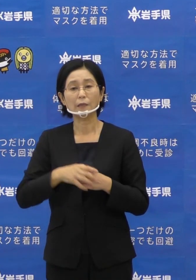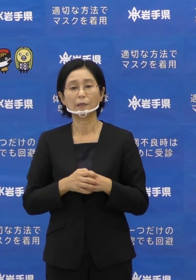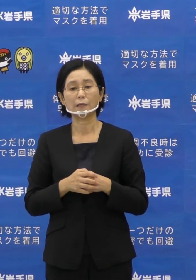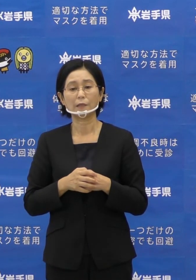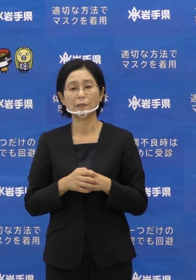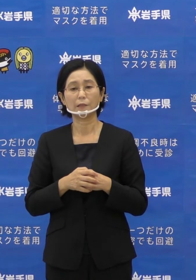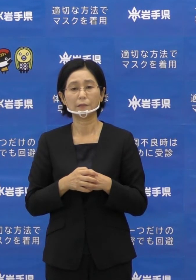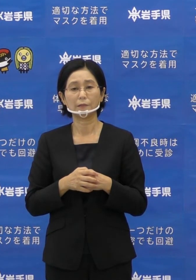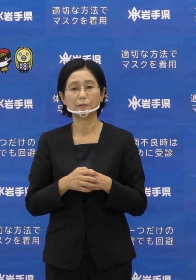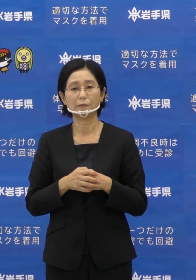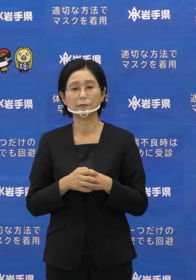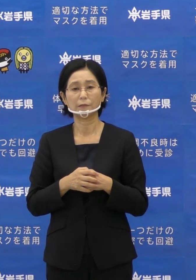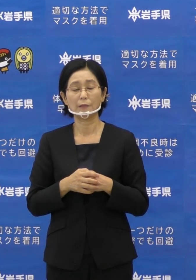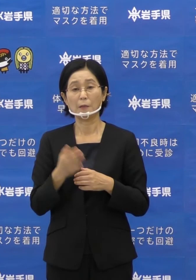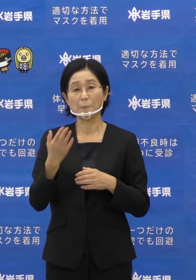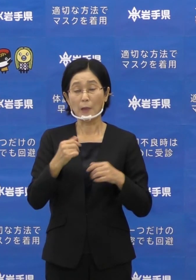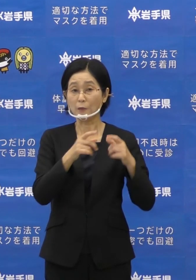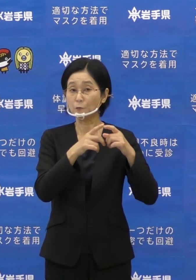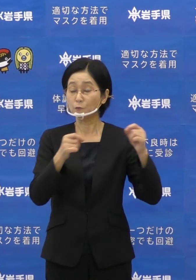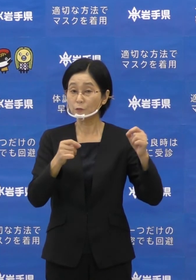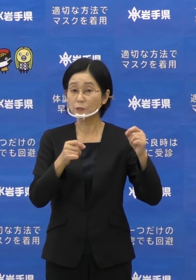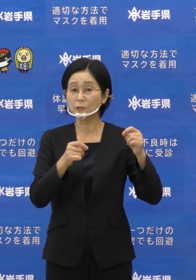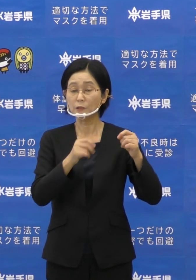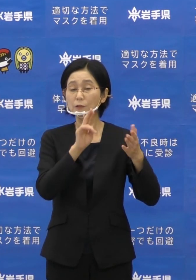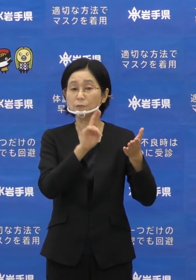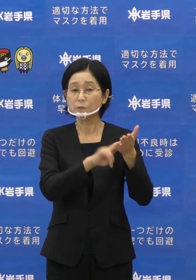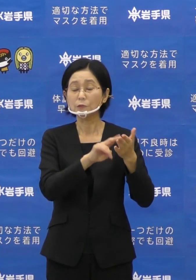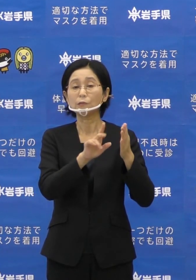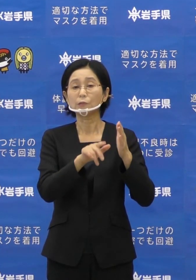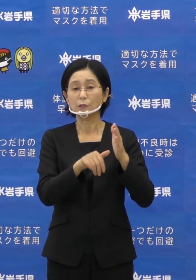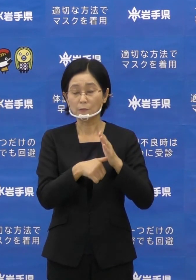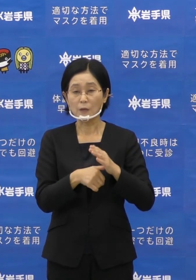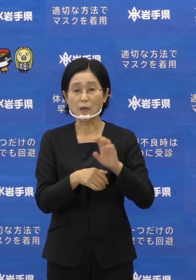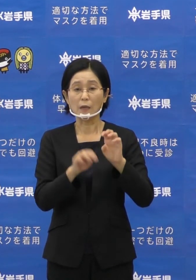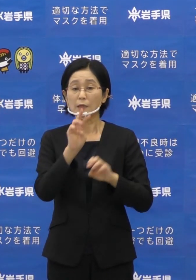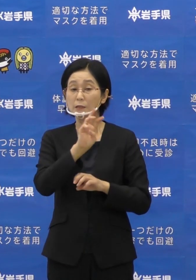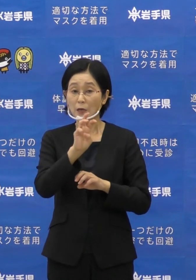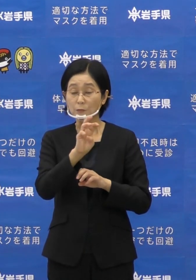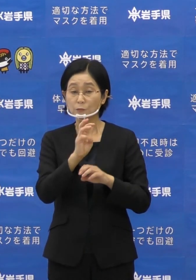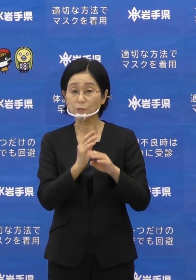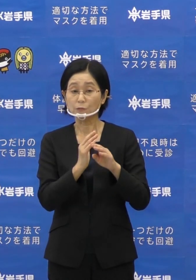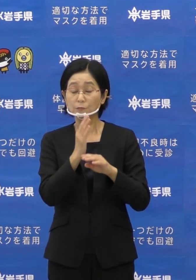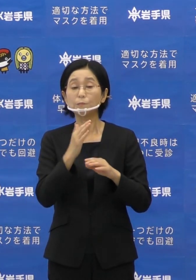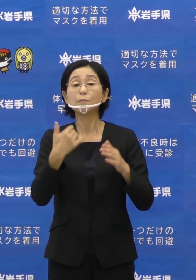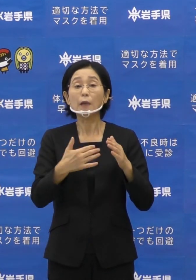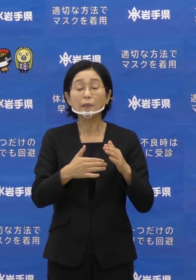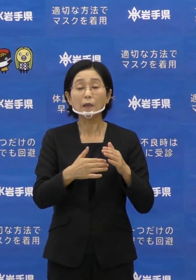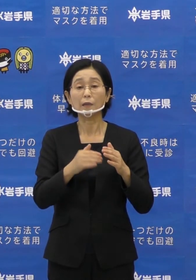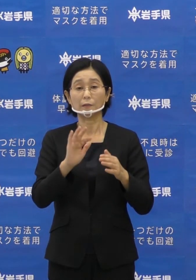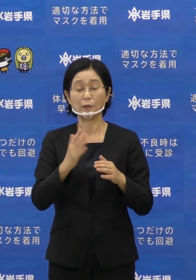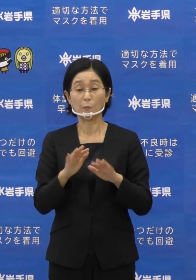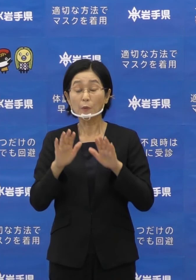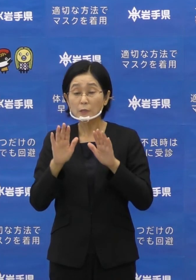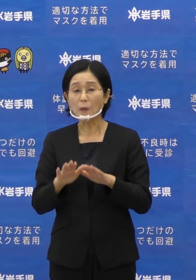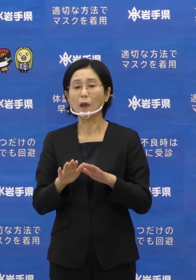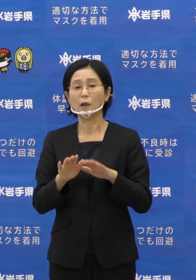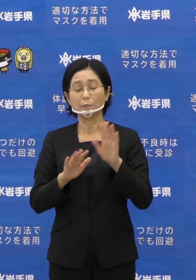国が決めたとき30に満たなかった5つの県がすでに30を超えているという非常にこう早いペースですので